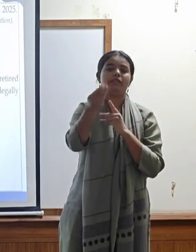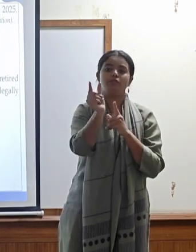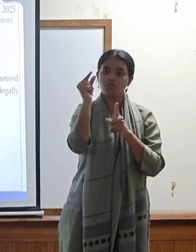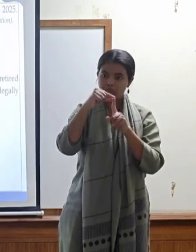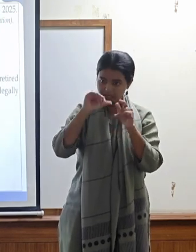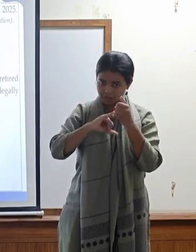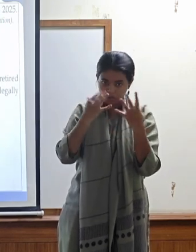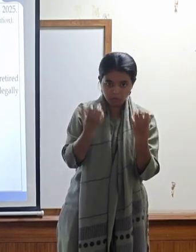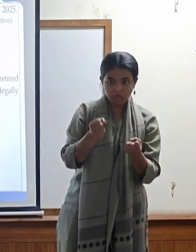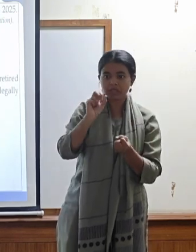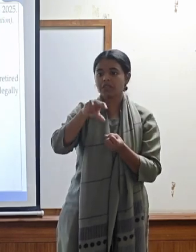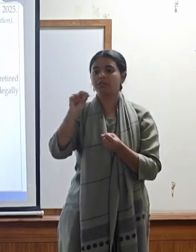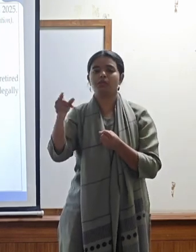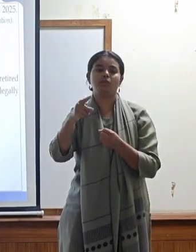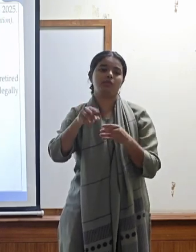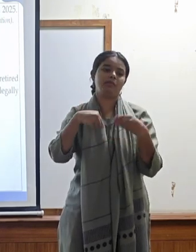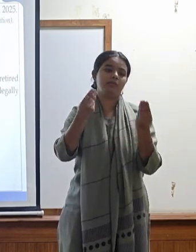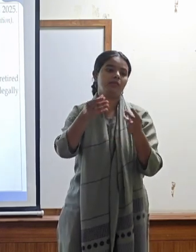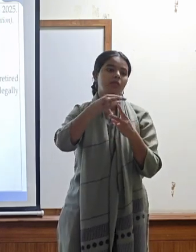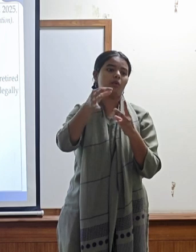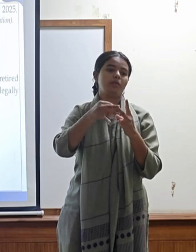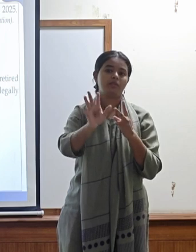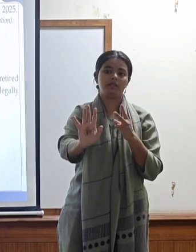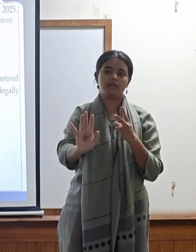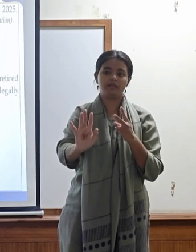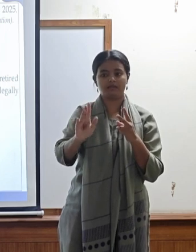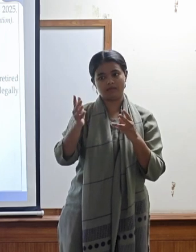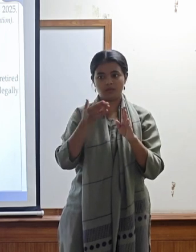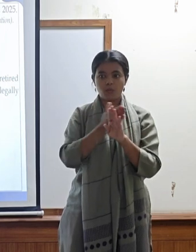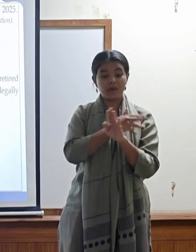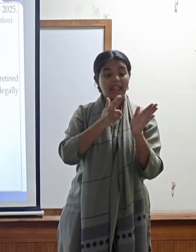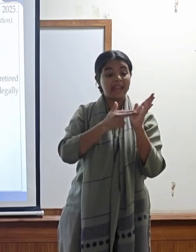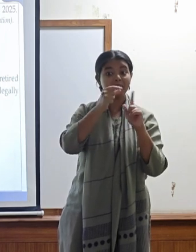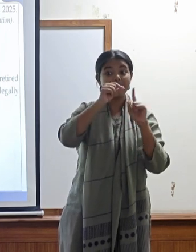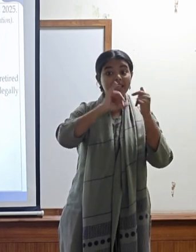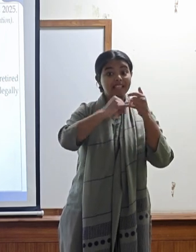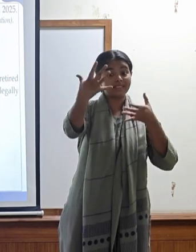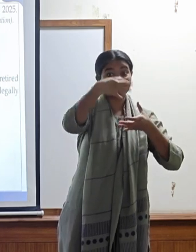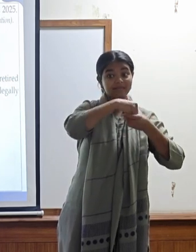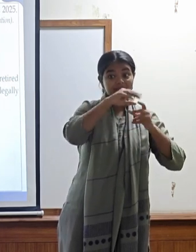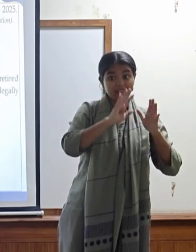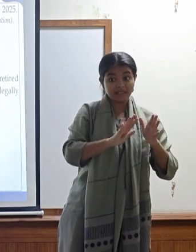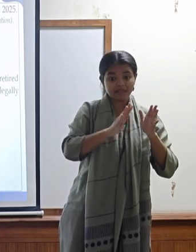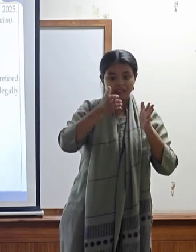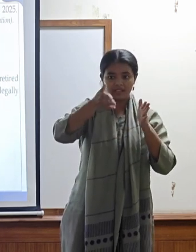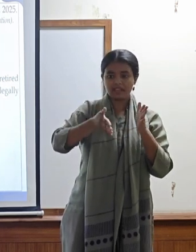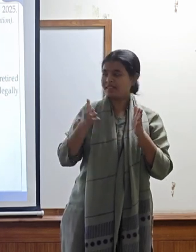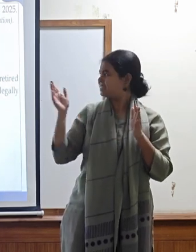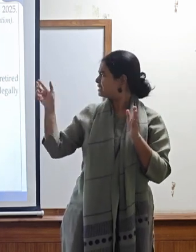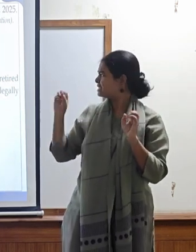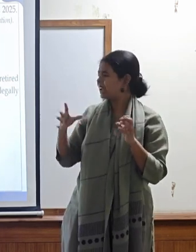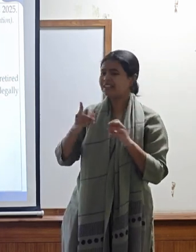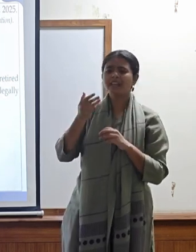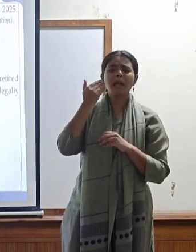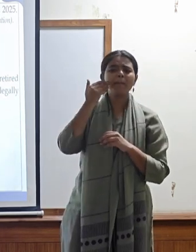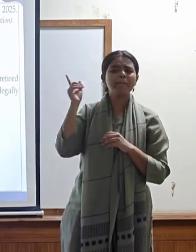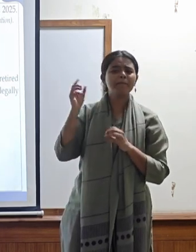भी नए रिक्रूट्स हैं जो 1st April 25 जब से ये स्कीम आई है उसके बाद